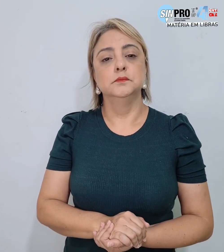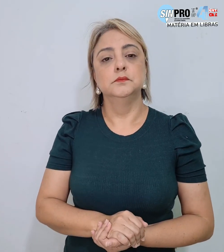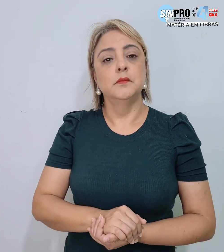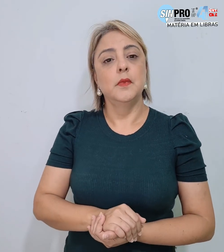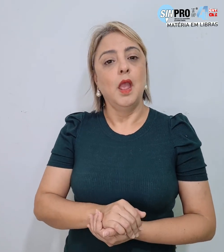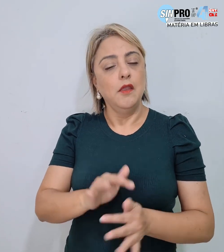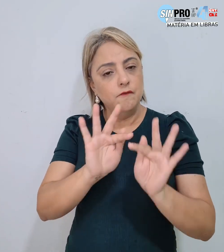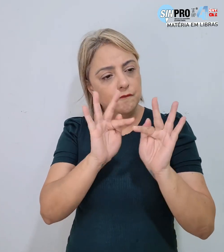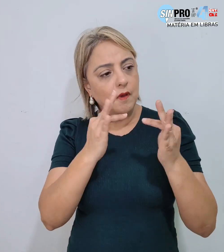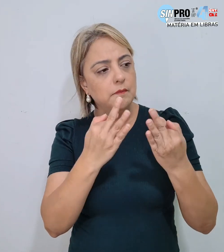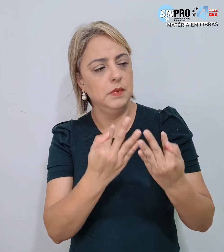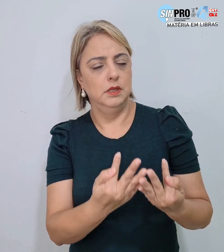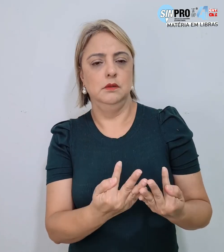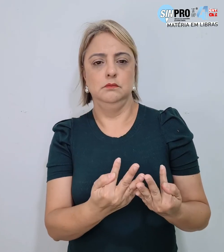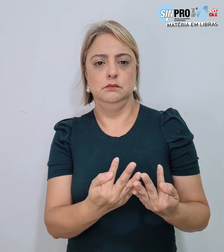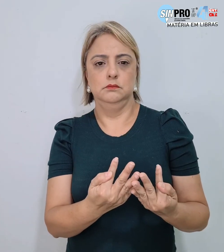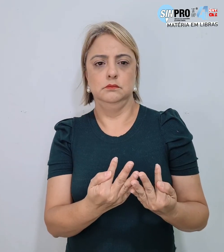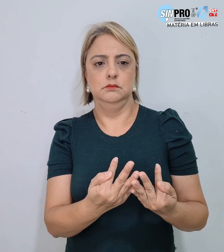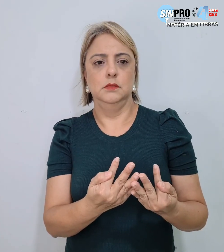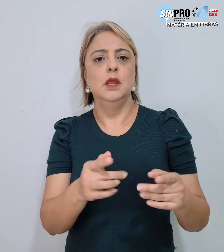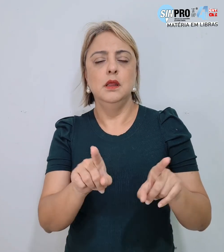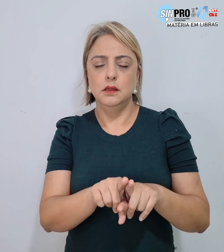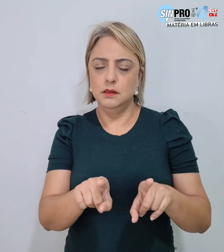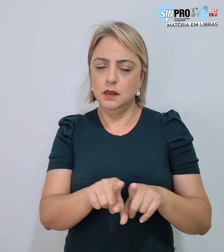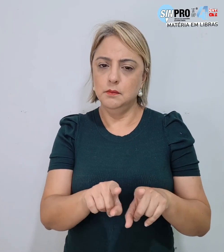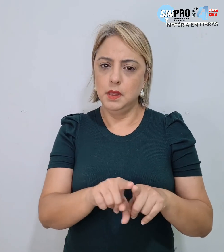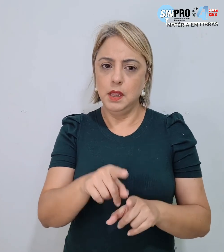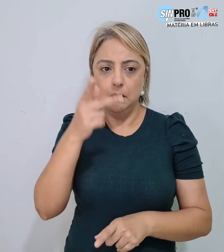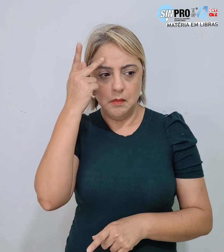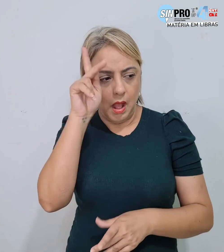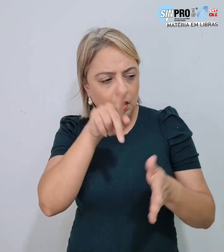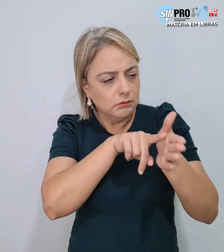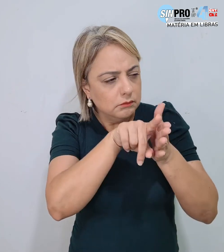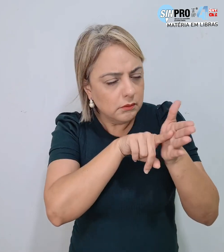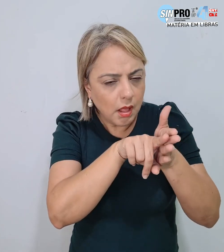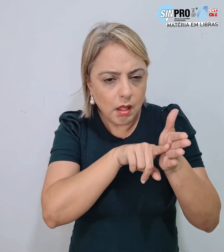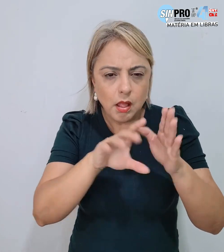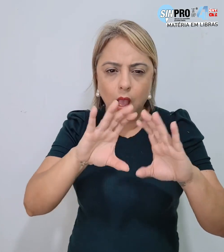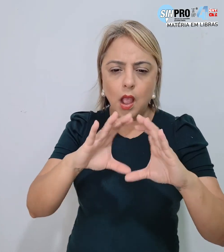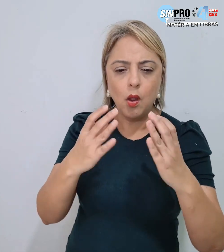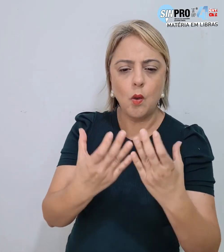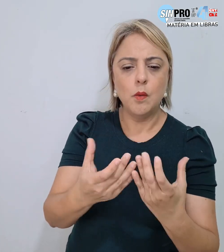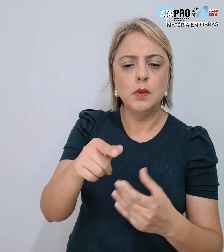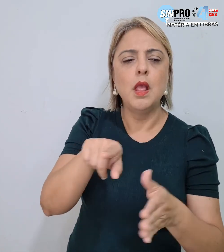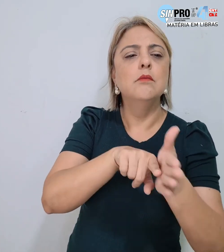o e paz ah e também para consultas à comunidade